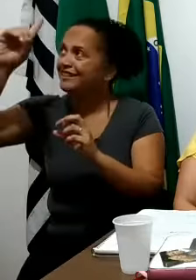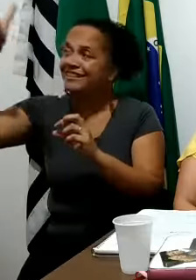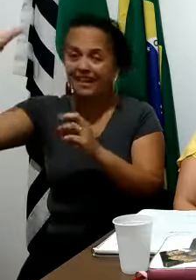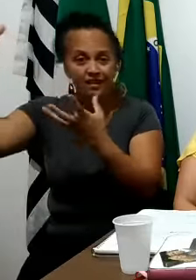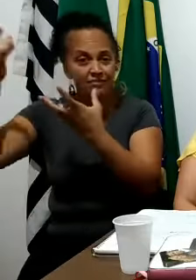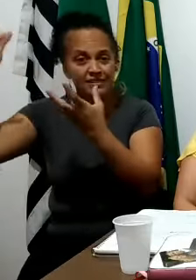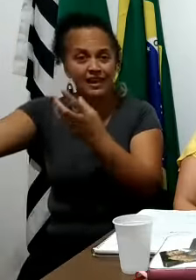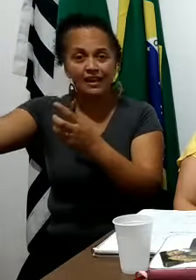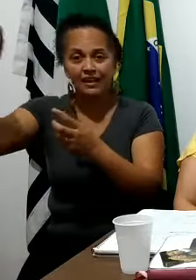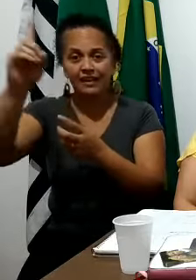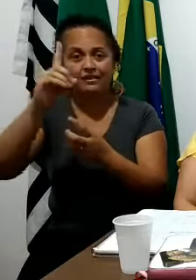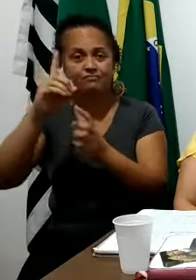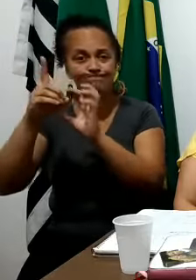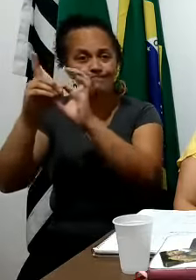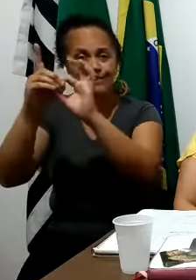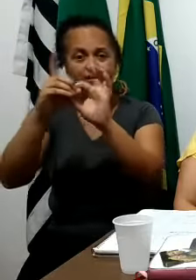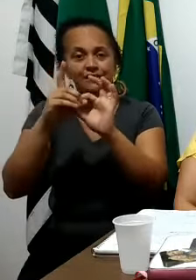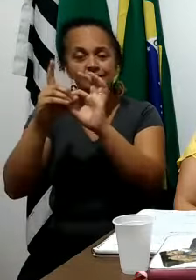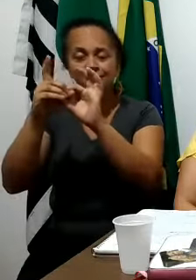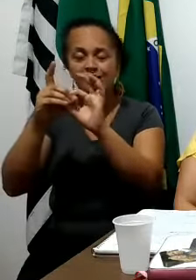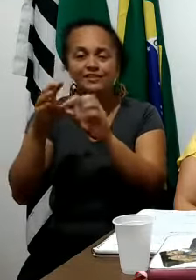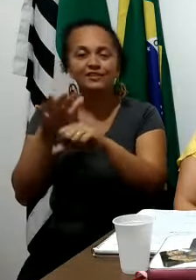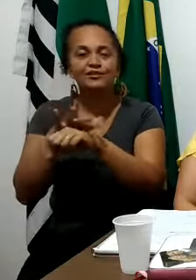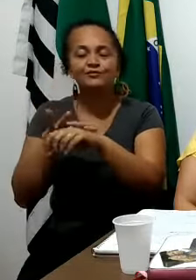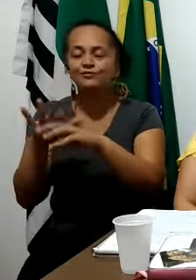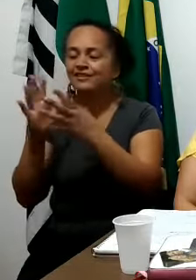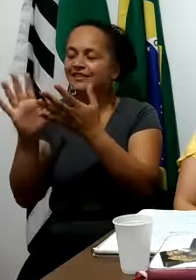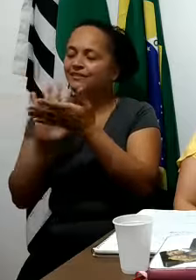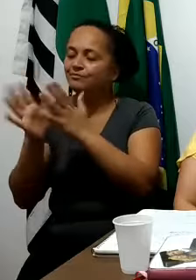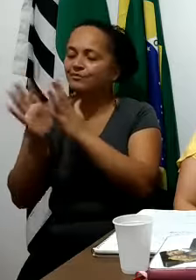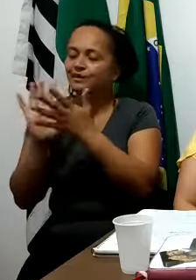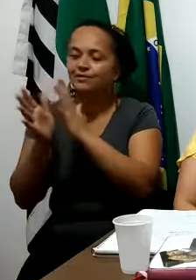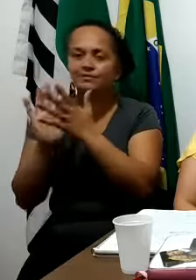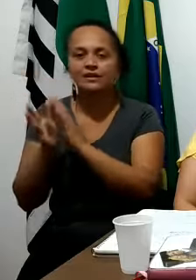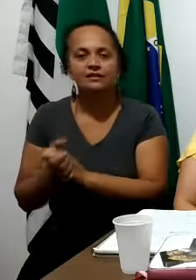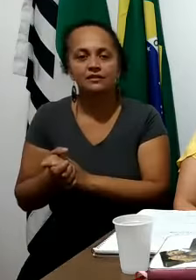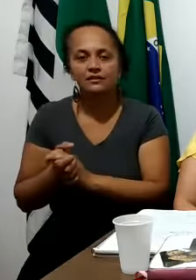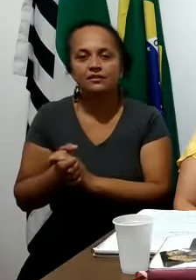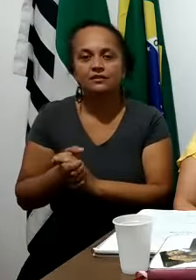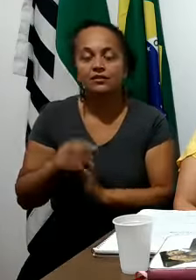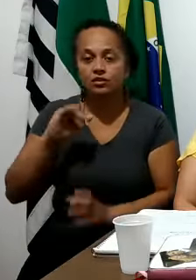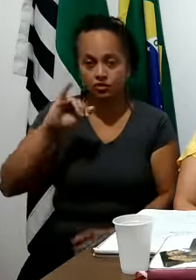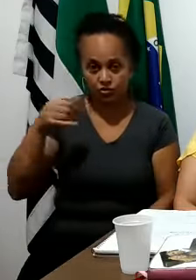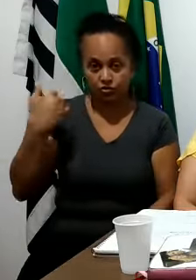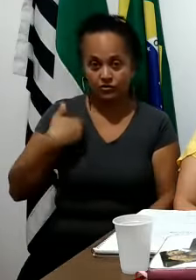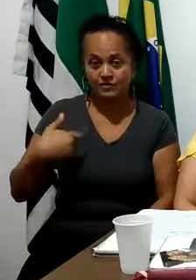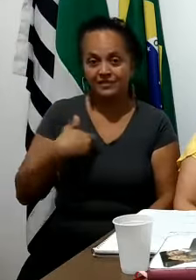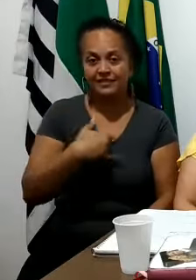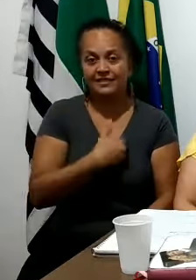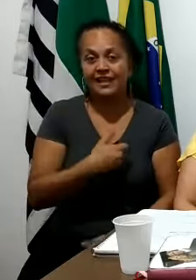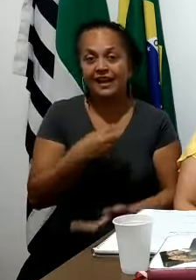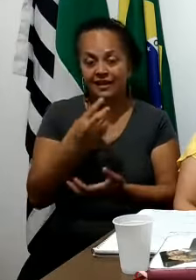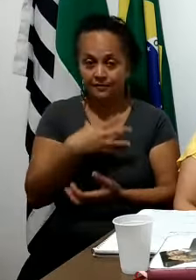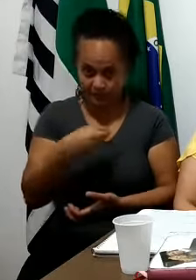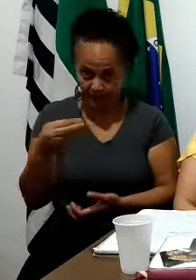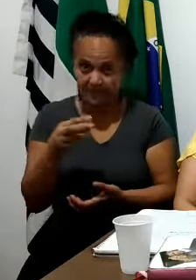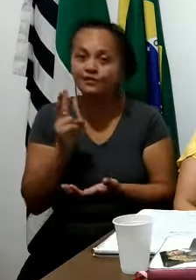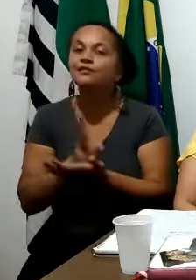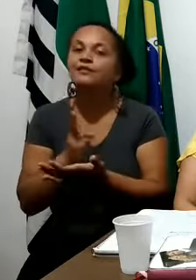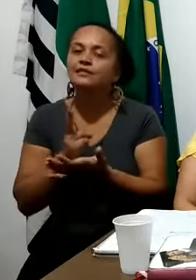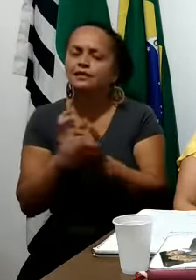aprender a nos relacionar com o nosso Senhor. José estava ali do lado de Jacó, né? Os outros irmãos iam para o campo, mas José estava ali, Jacó mantinha ele